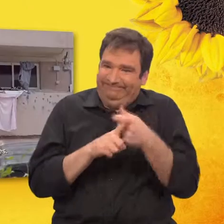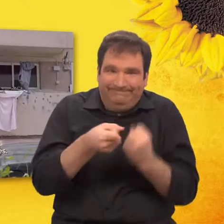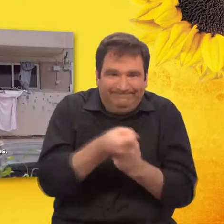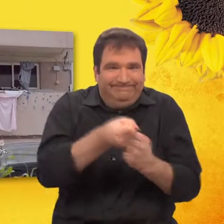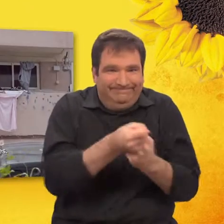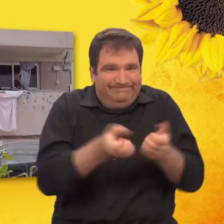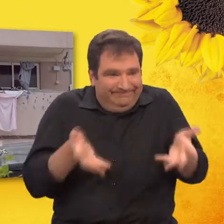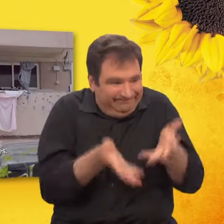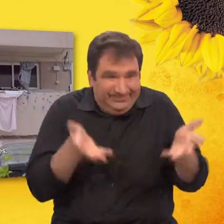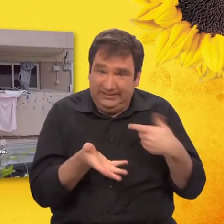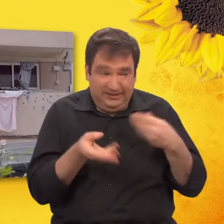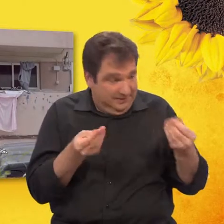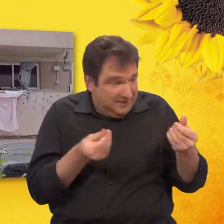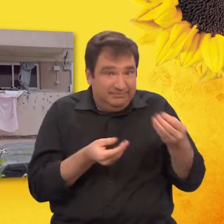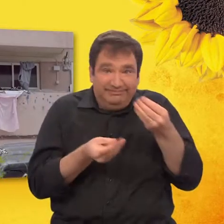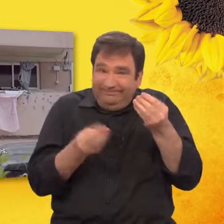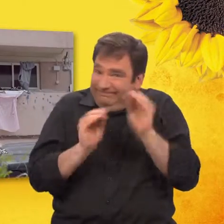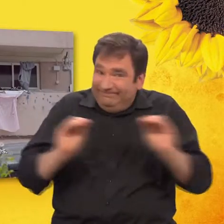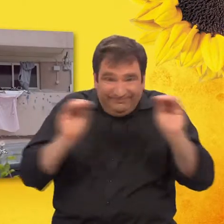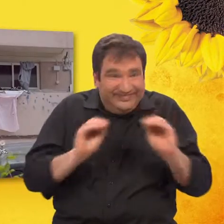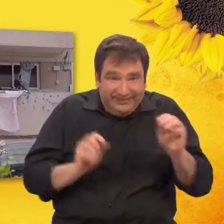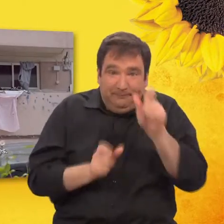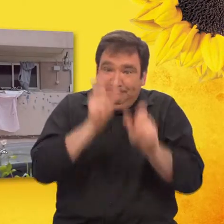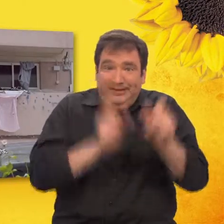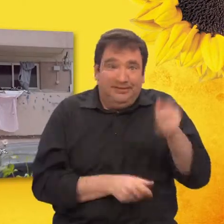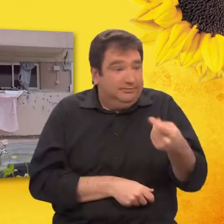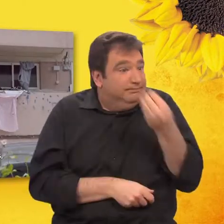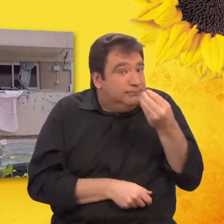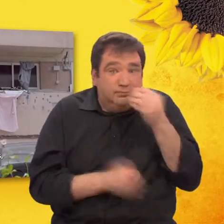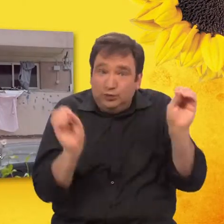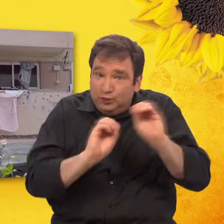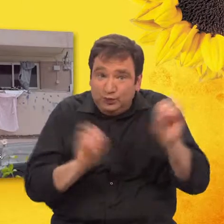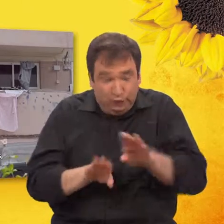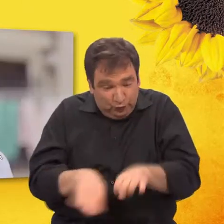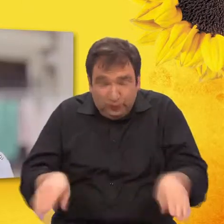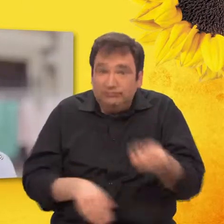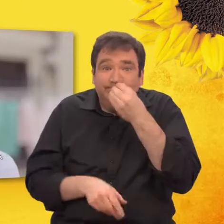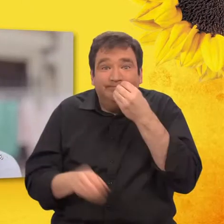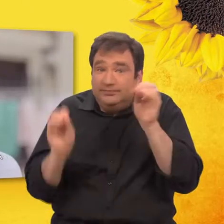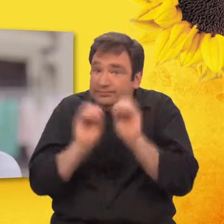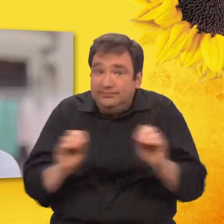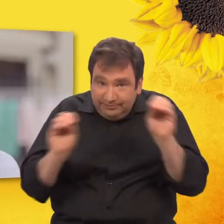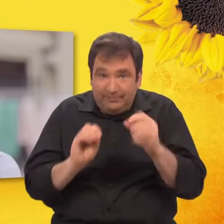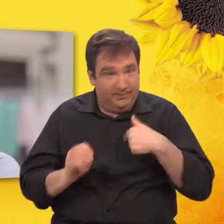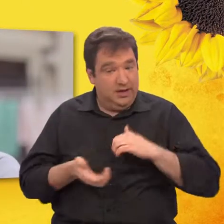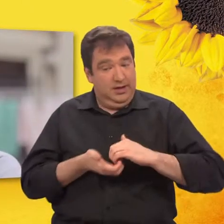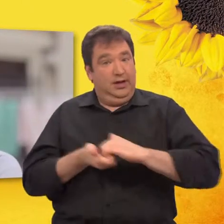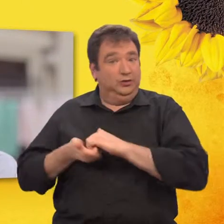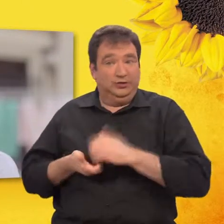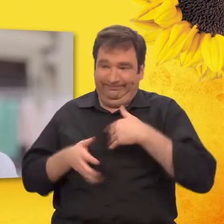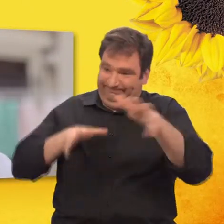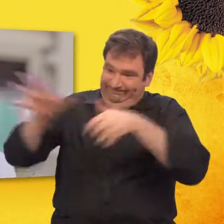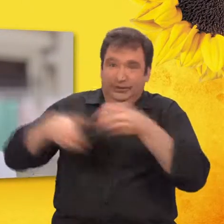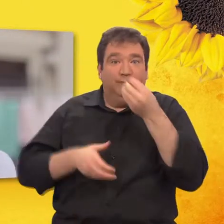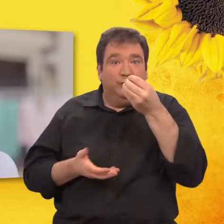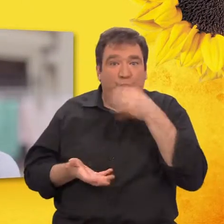mismo, lo más importante es cubrir las emergencias. Hay una falta de recursos, la gente tiene problemas para comer, los niños no tienen alimentos, con